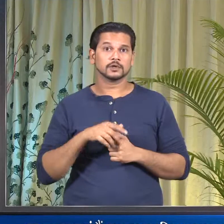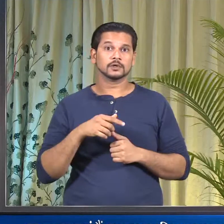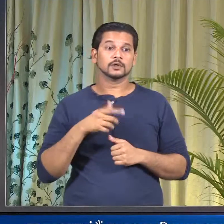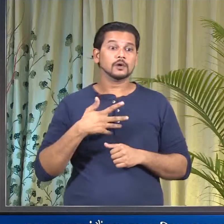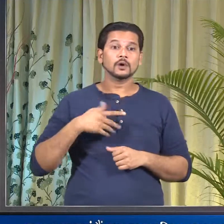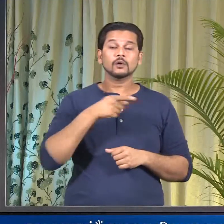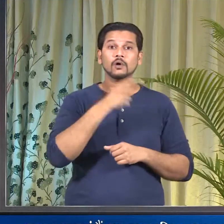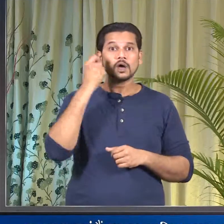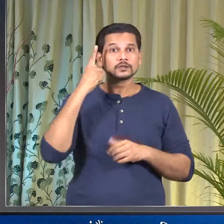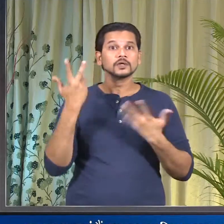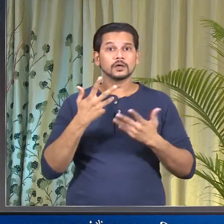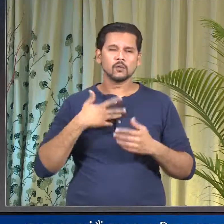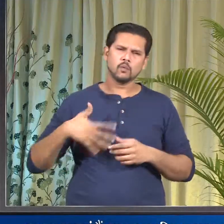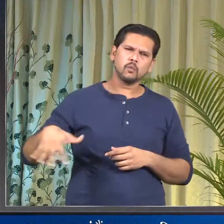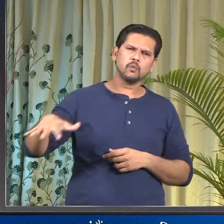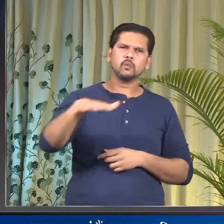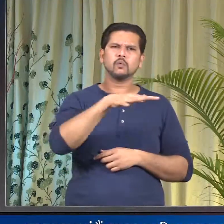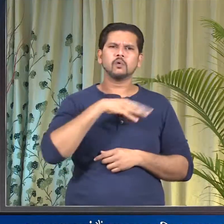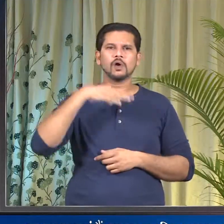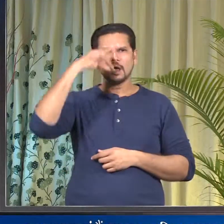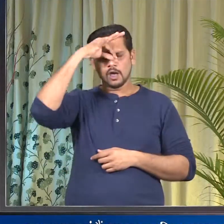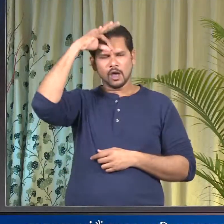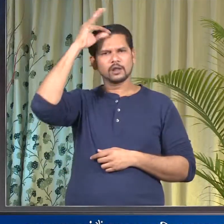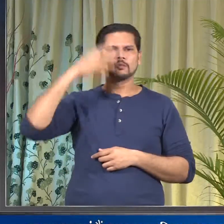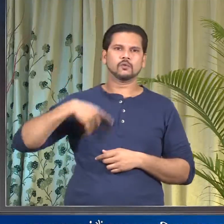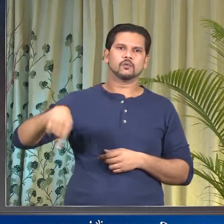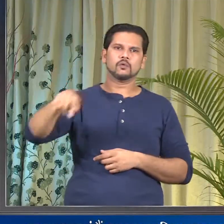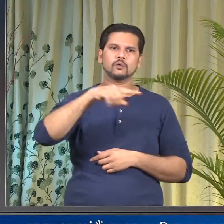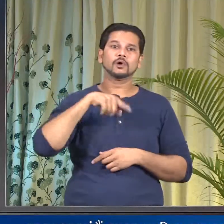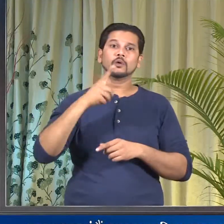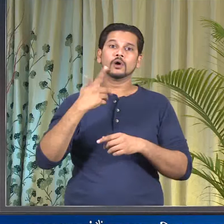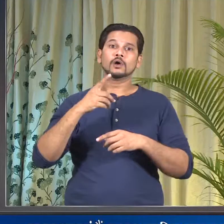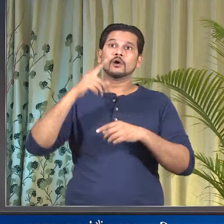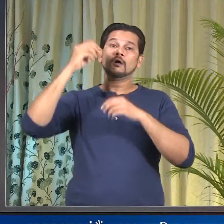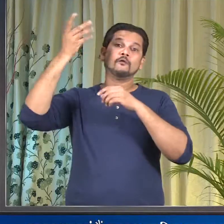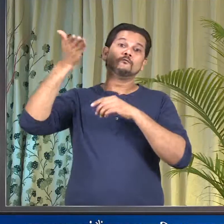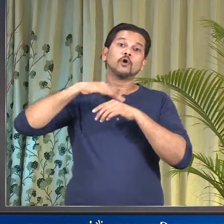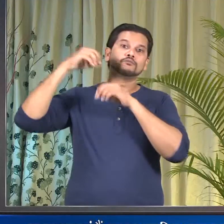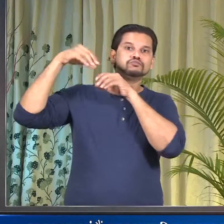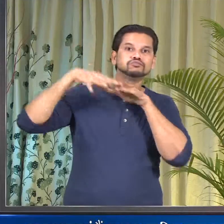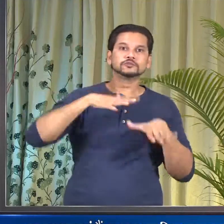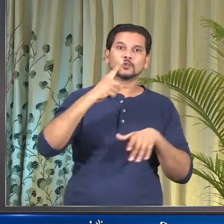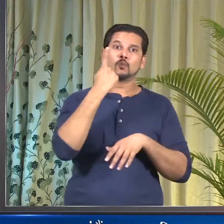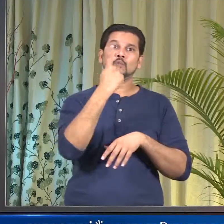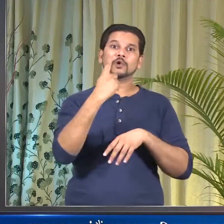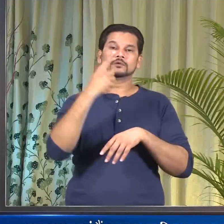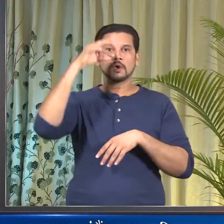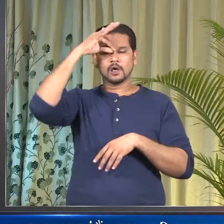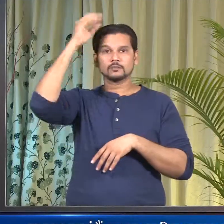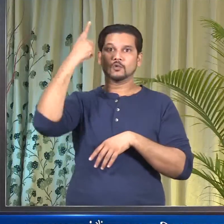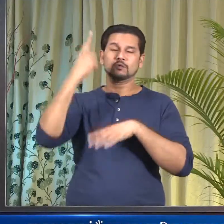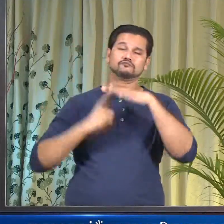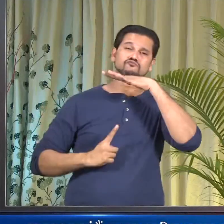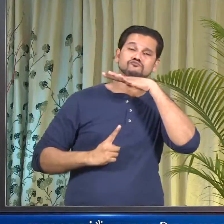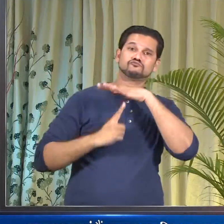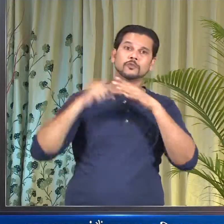आत्माएं हैं, हम एक परमपता परमात्मा की संतान हैं, एक ही परमधाम से इस रिष्टी पर आए